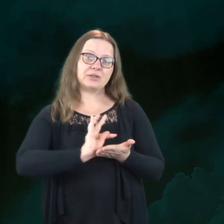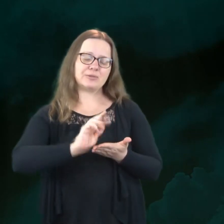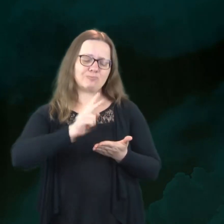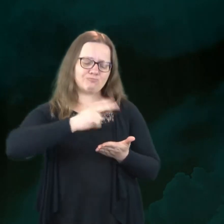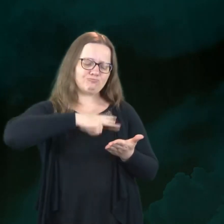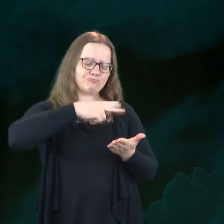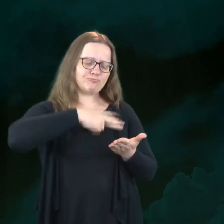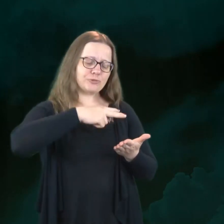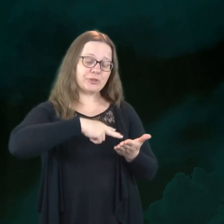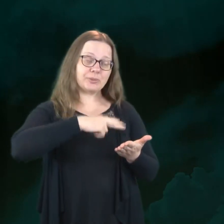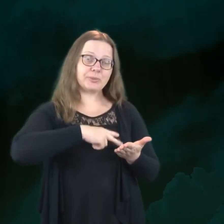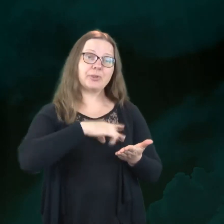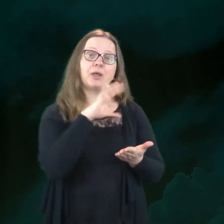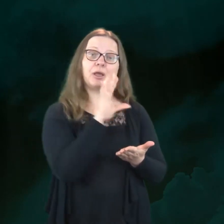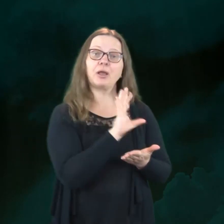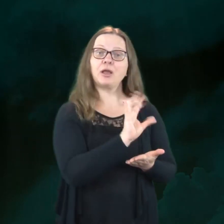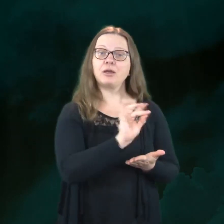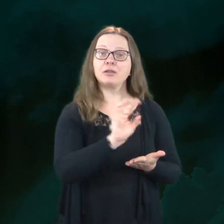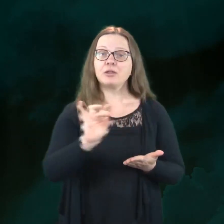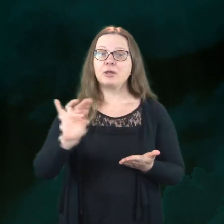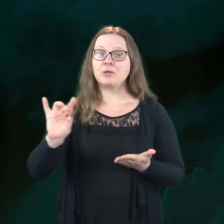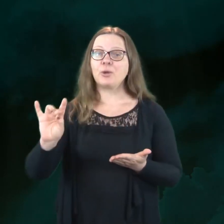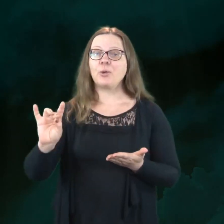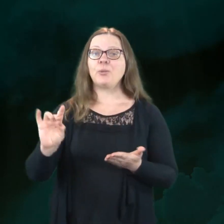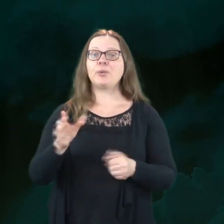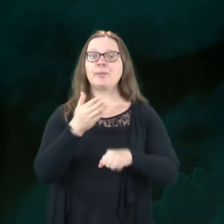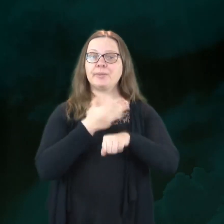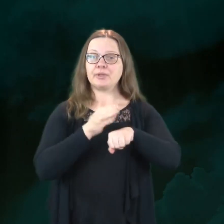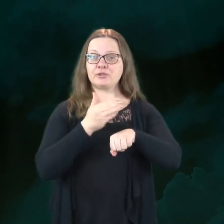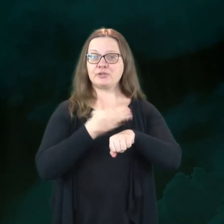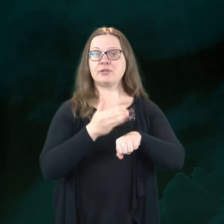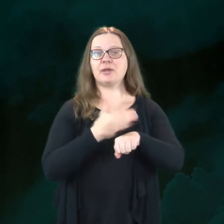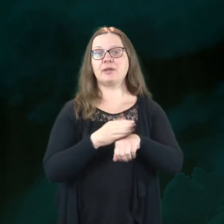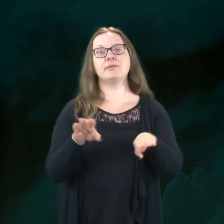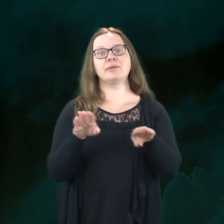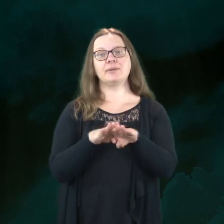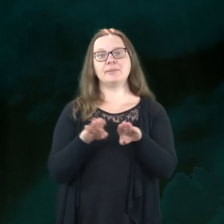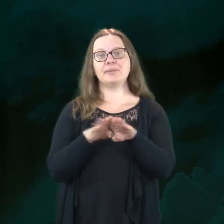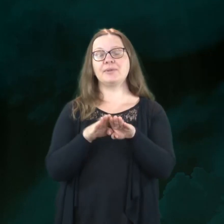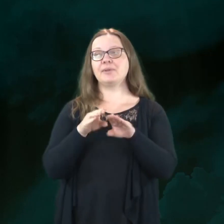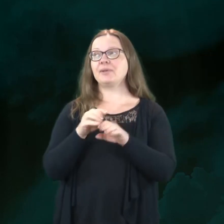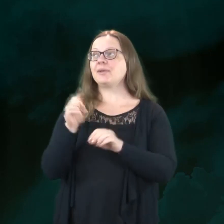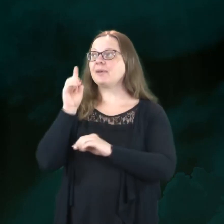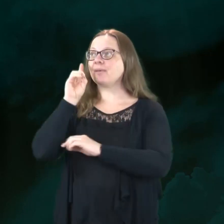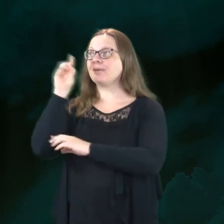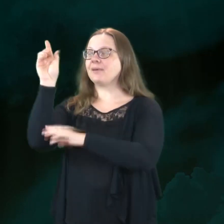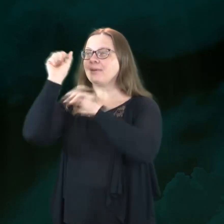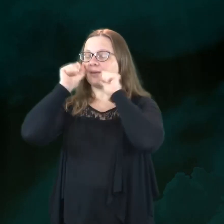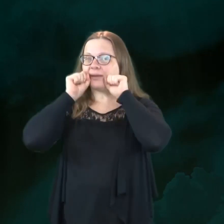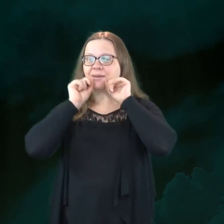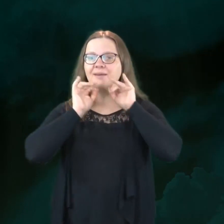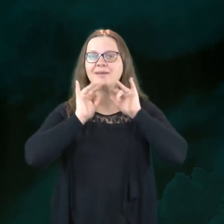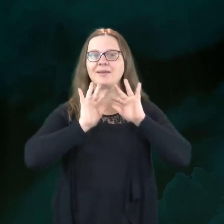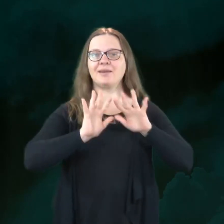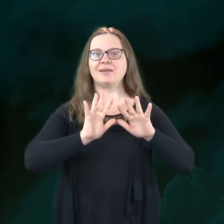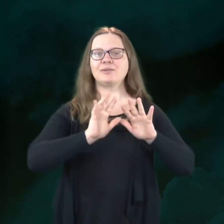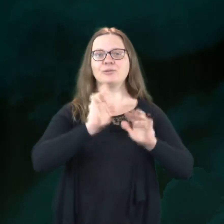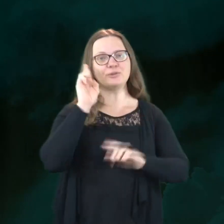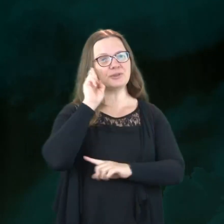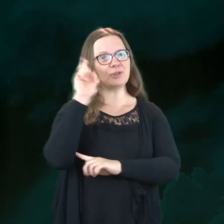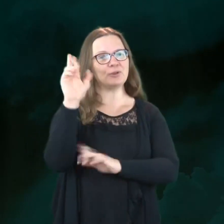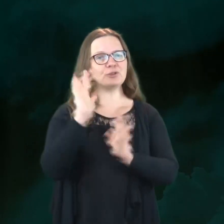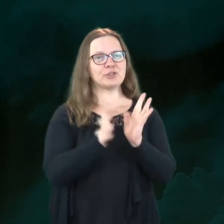lido e praticado por todos os irmãos. A graça de nosso Senhor Jesus Cristo seja